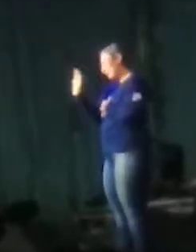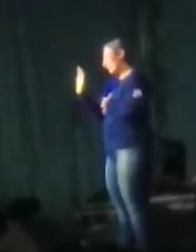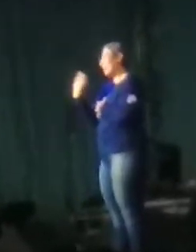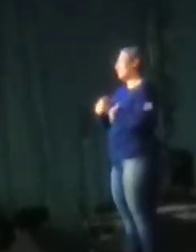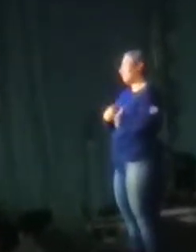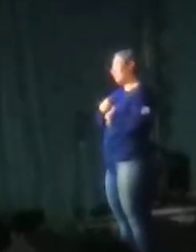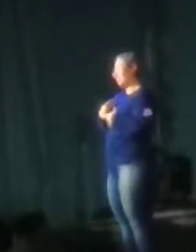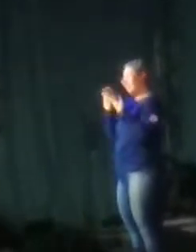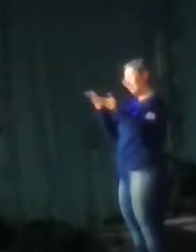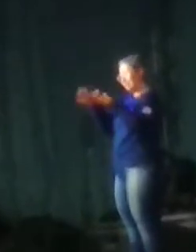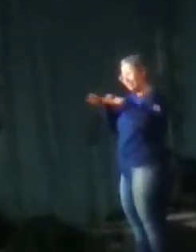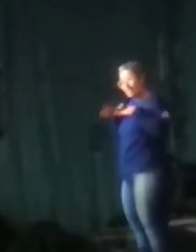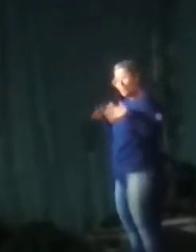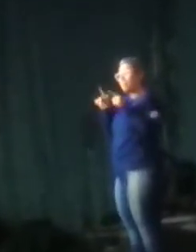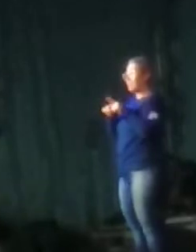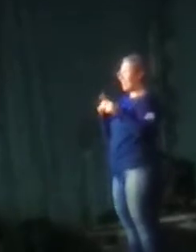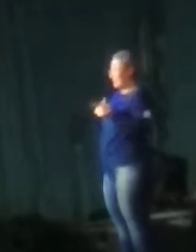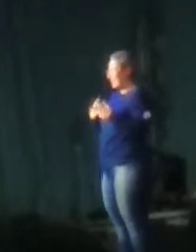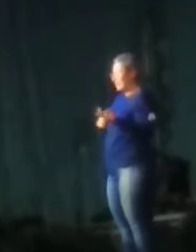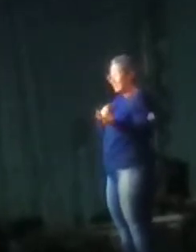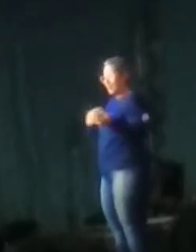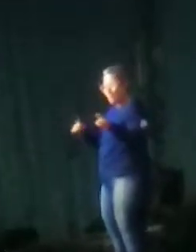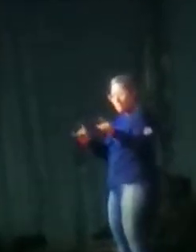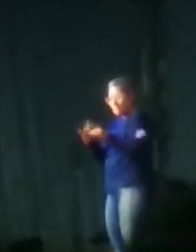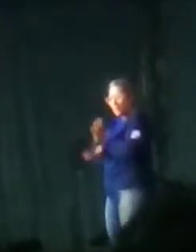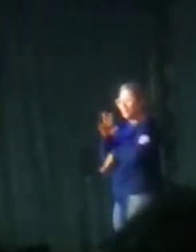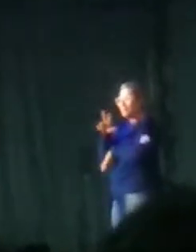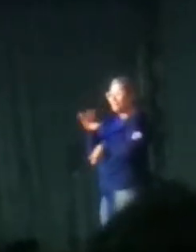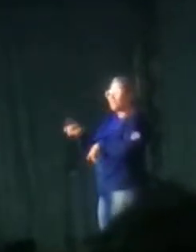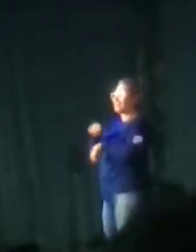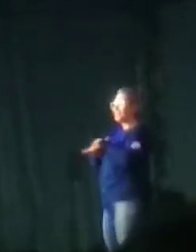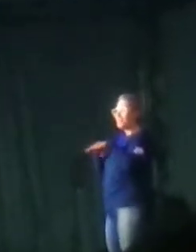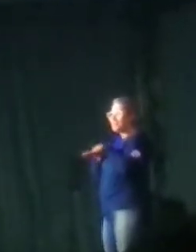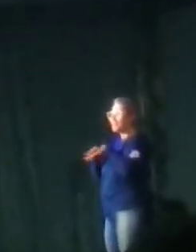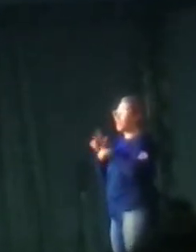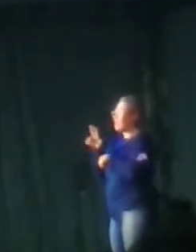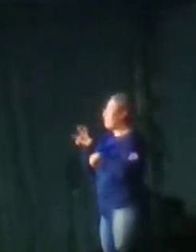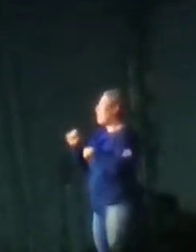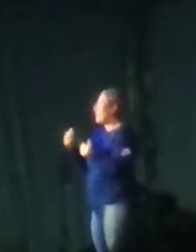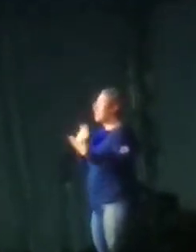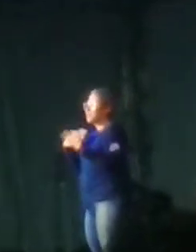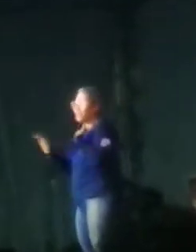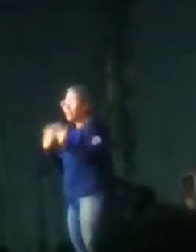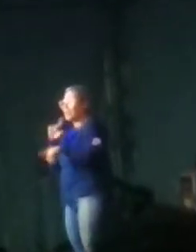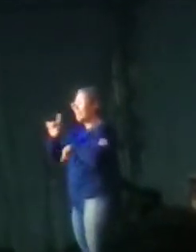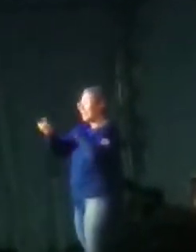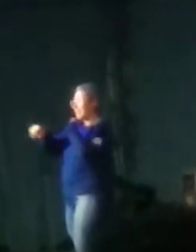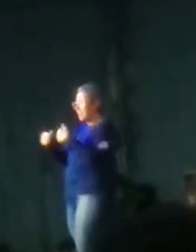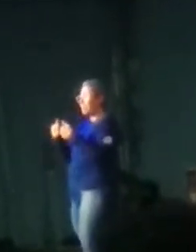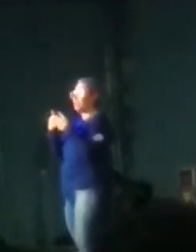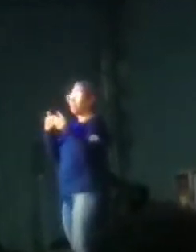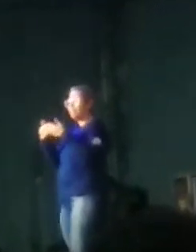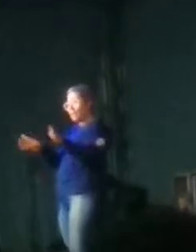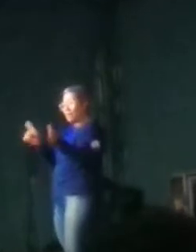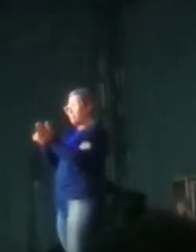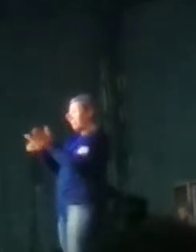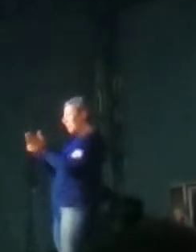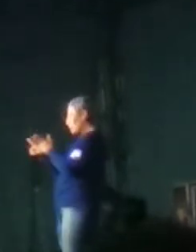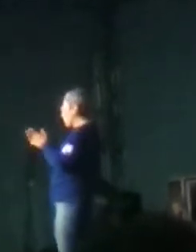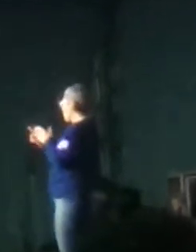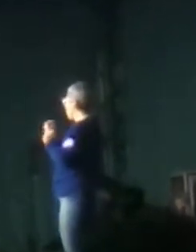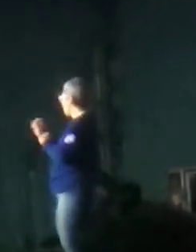de todos. Ela já está aqui pronta para começar. Nós vamos bater um papo, depois a gente abre para perguntas, para a gente